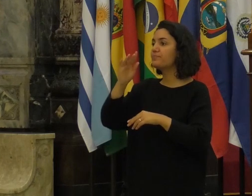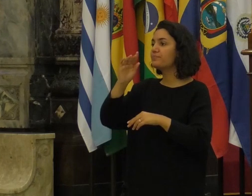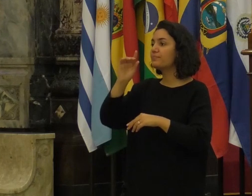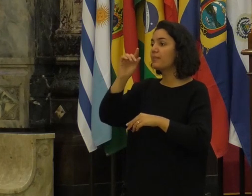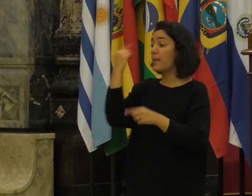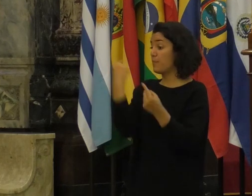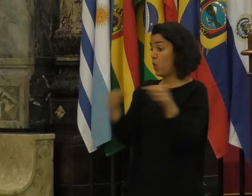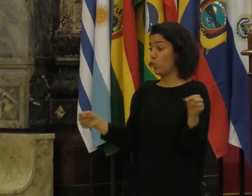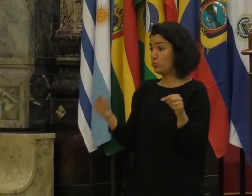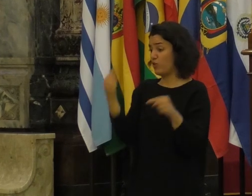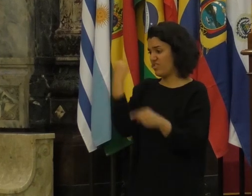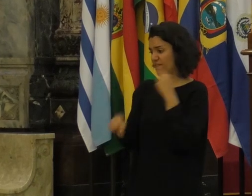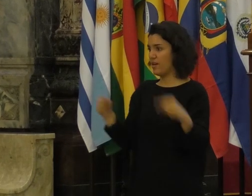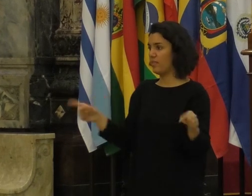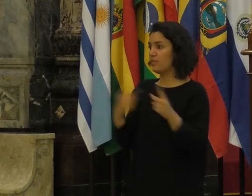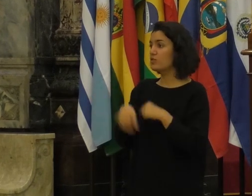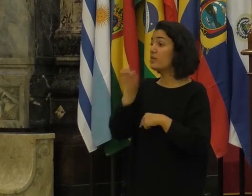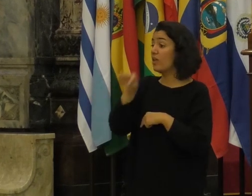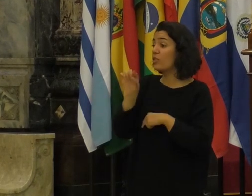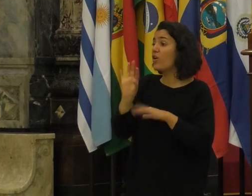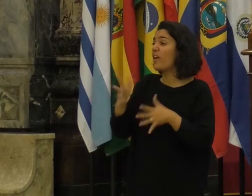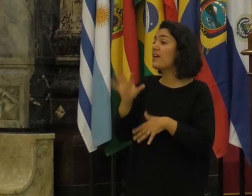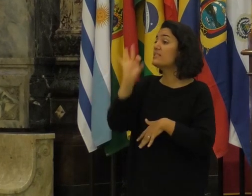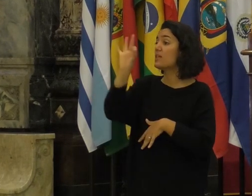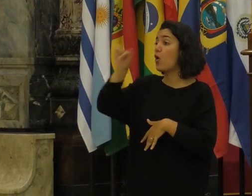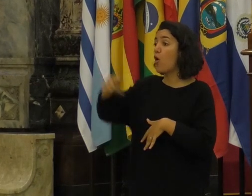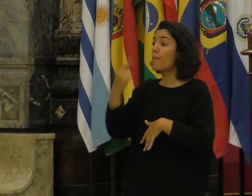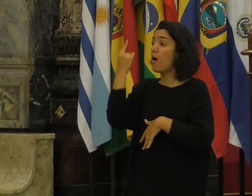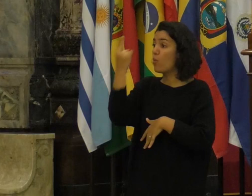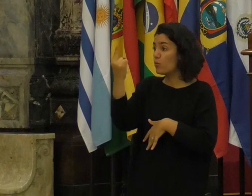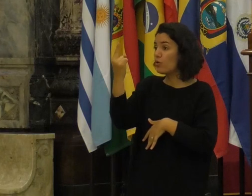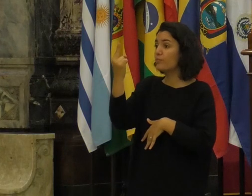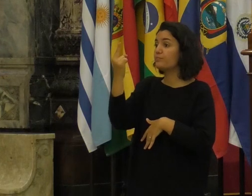Son aproximadamente el 0,1 de la población mundial.